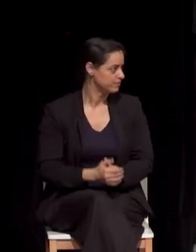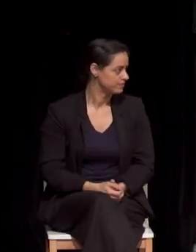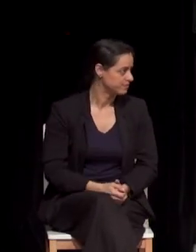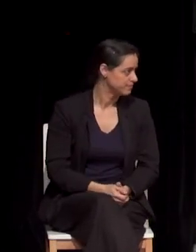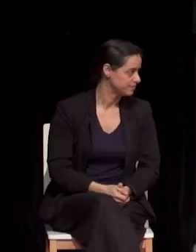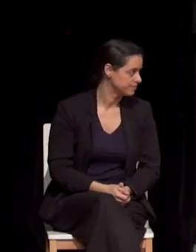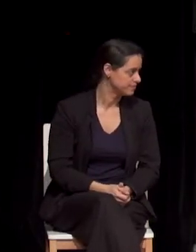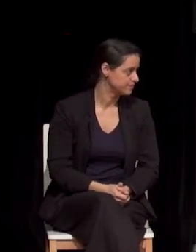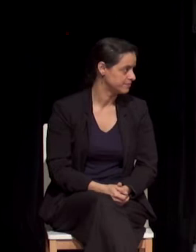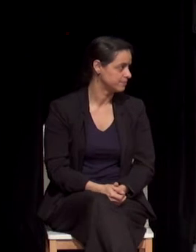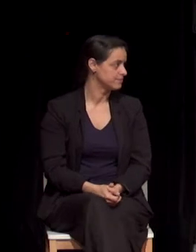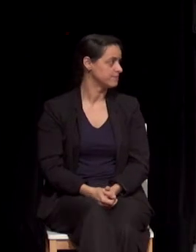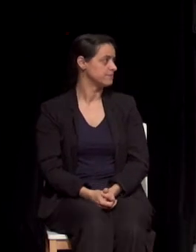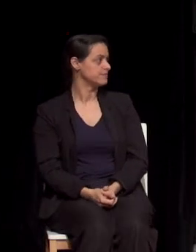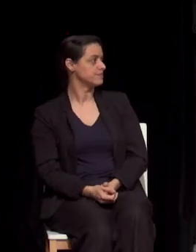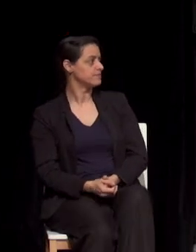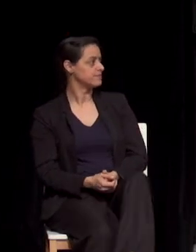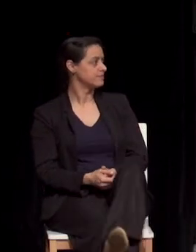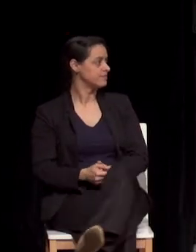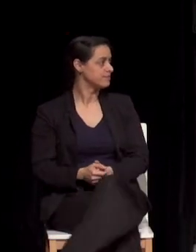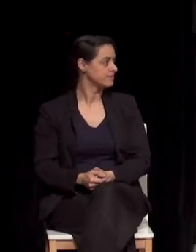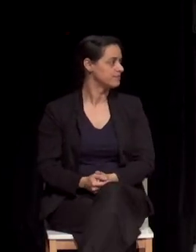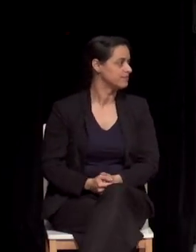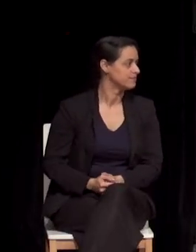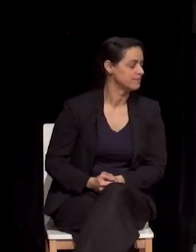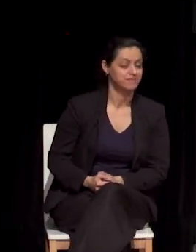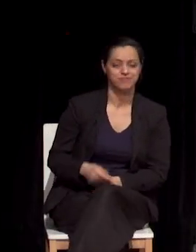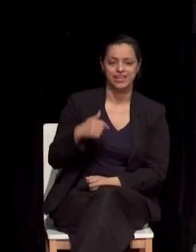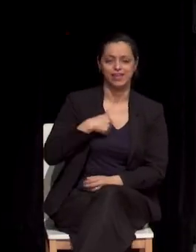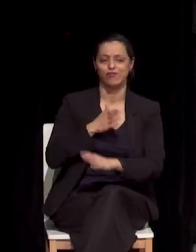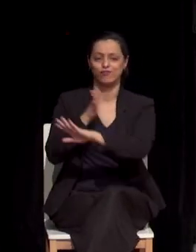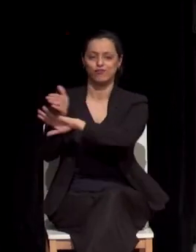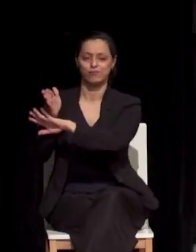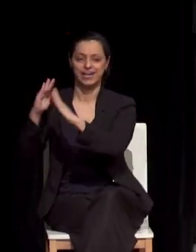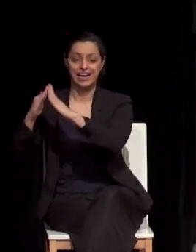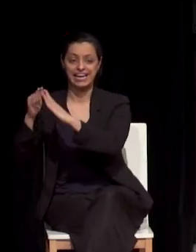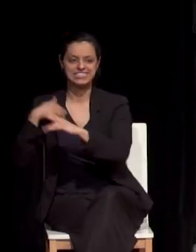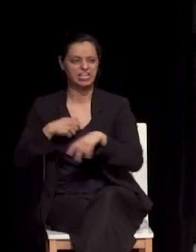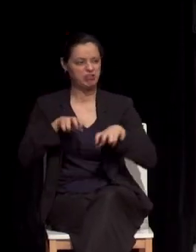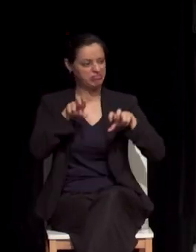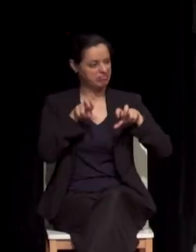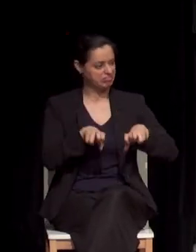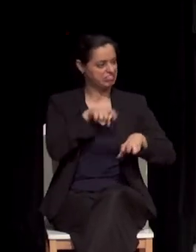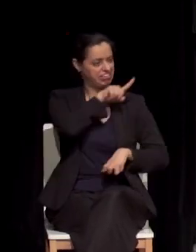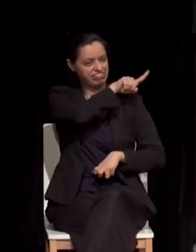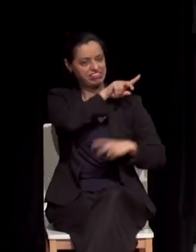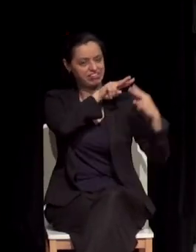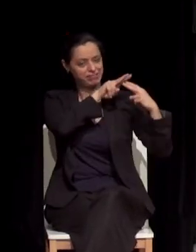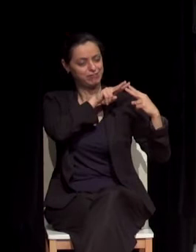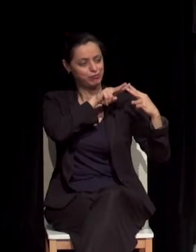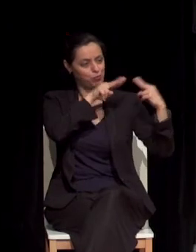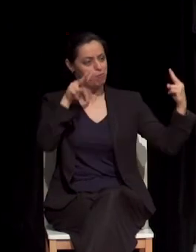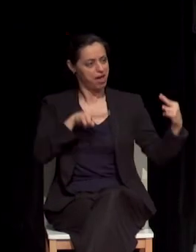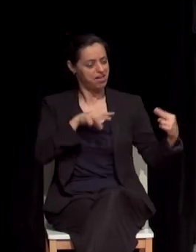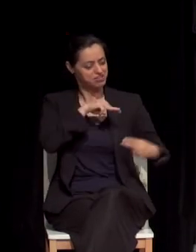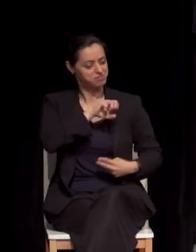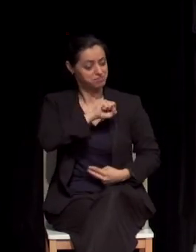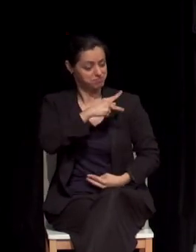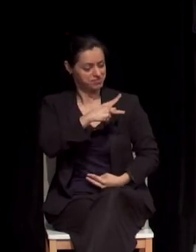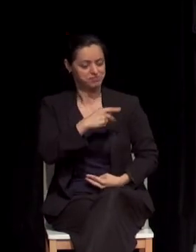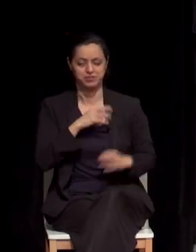Quando a gente chegar em casa, a gente vai falar, nossa, falei lá no MASP, sentei no MASP com essas pessoas. Lucas,